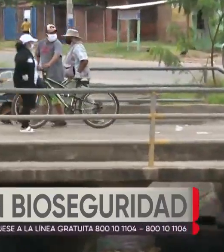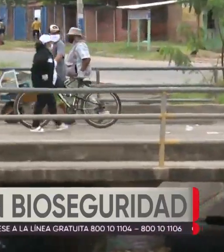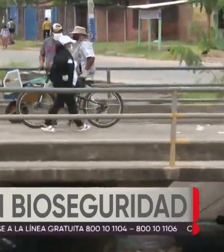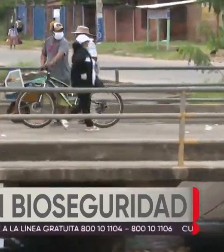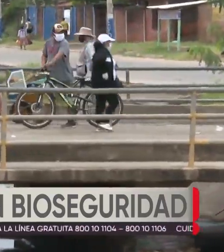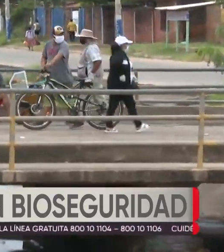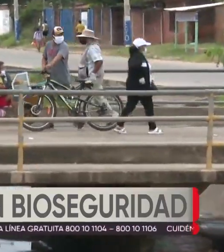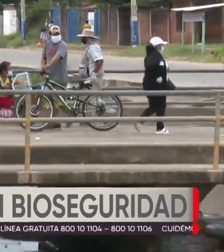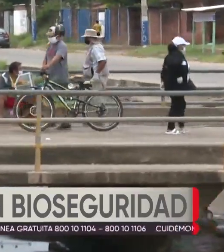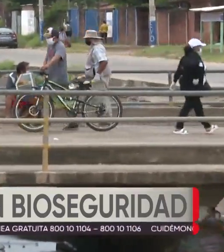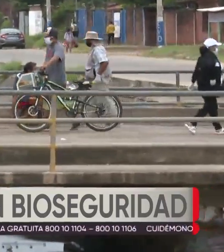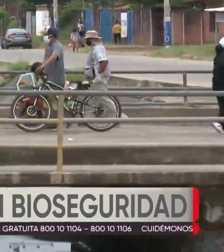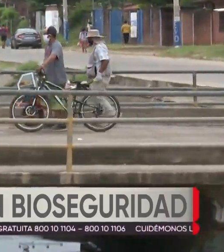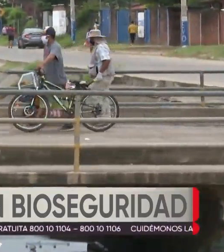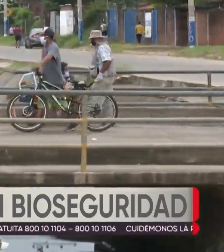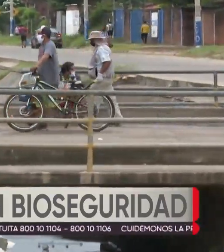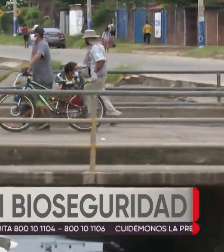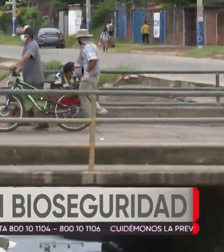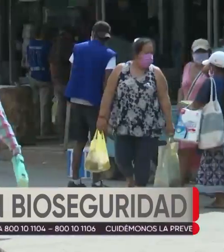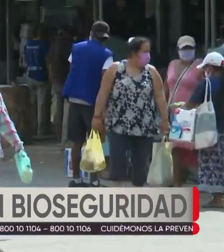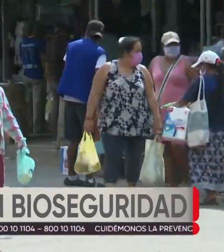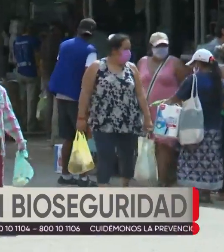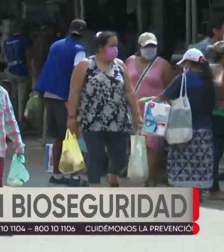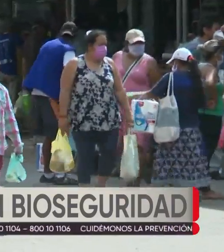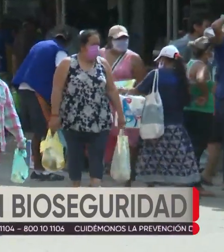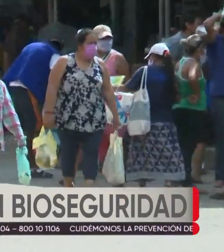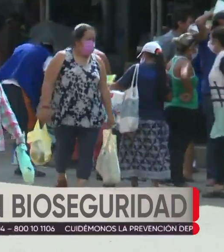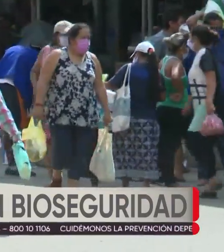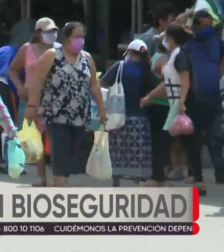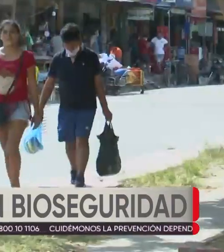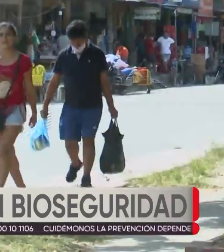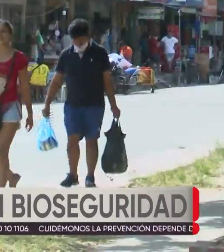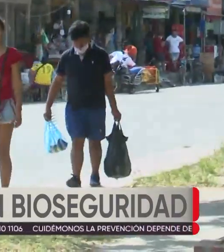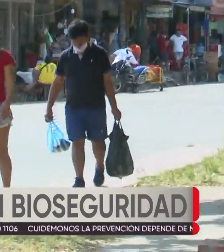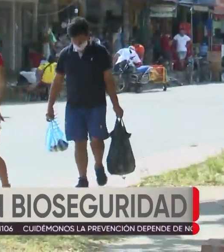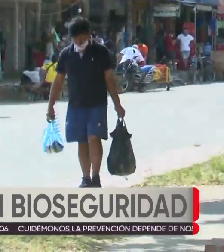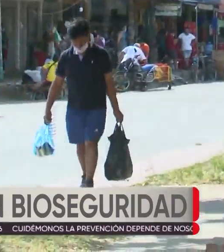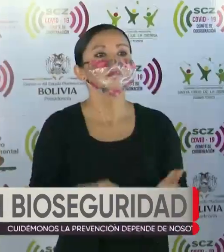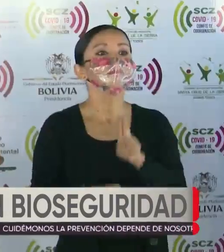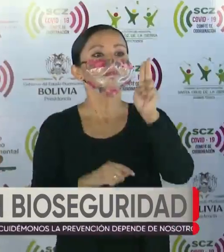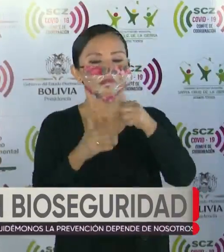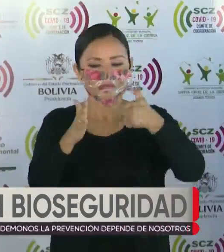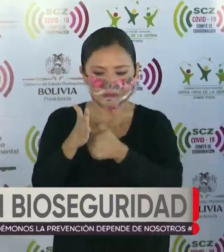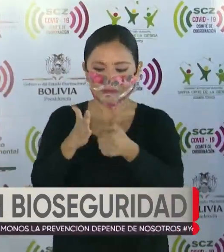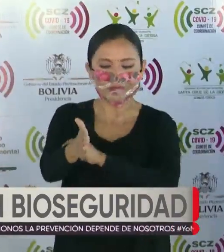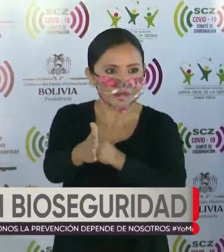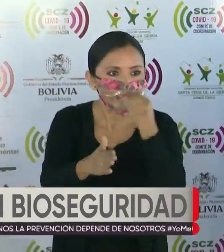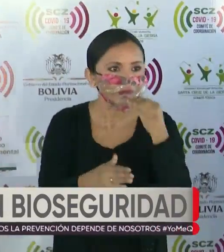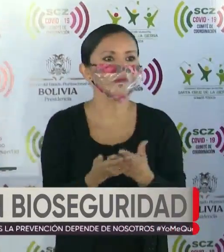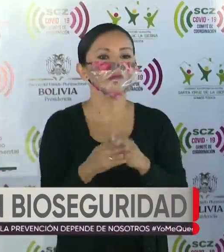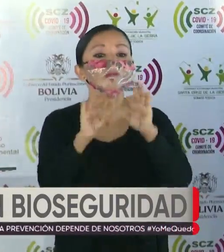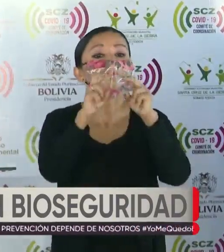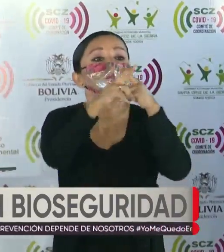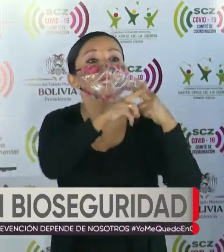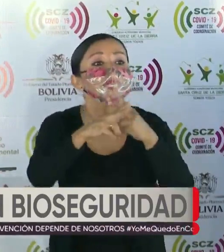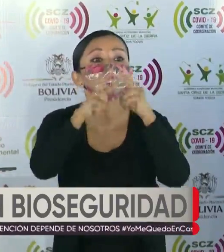medidas de bioseguridad, manteniendo la distancia, usando barbijo, usando alcohol en gel, cuidando a su